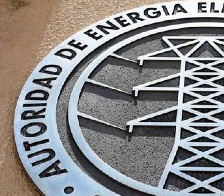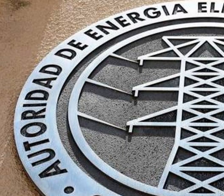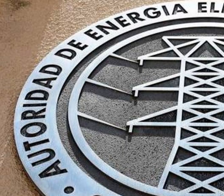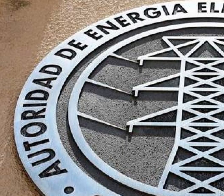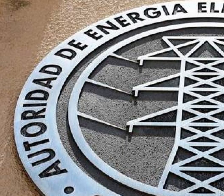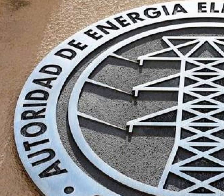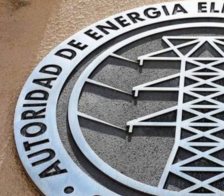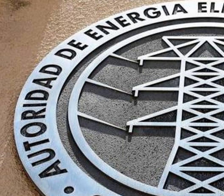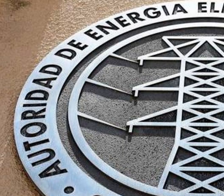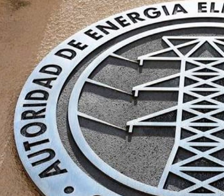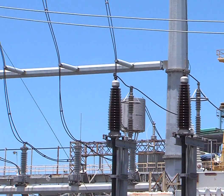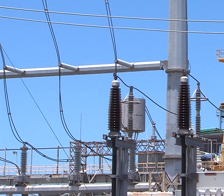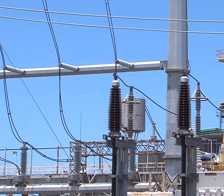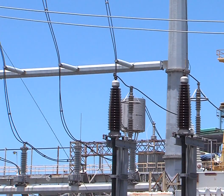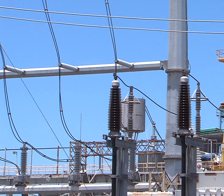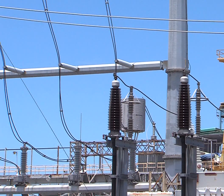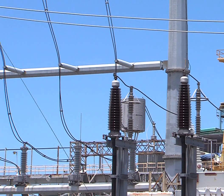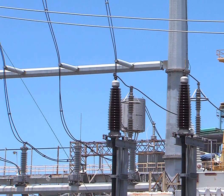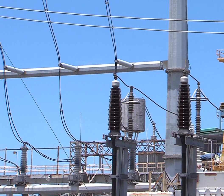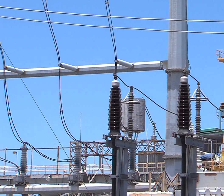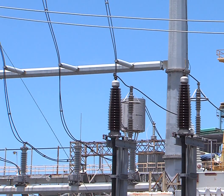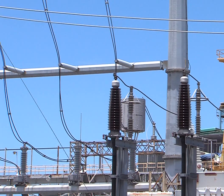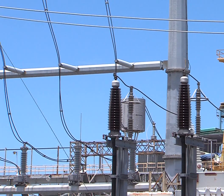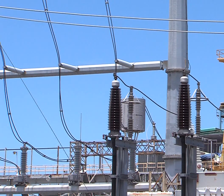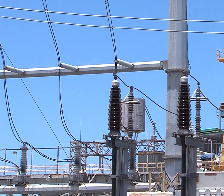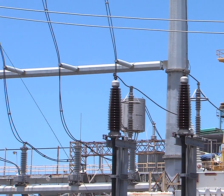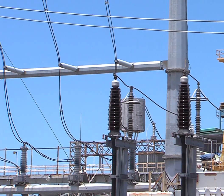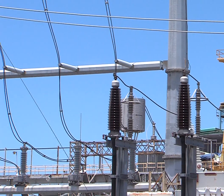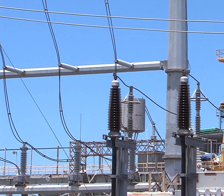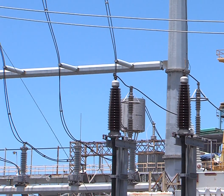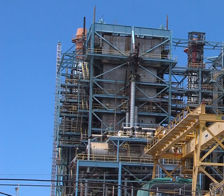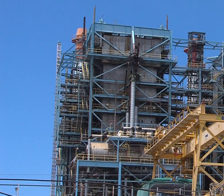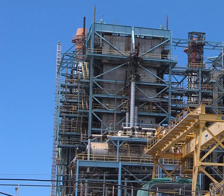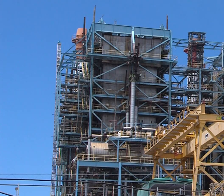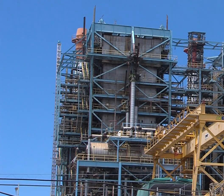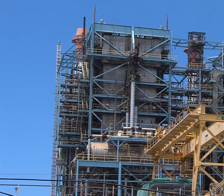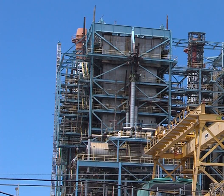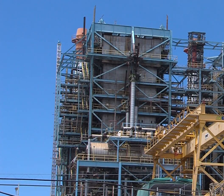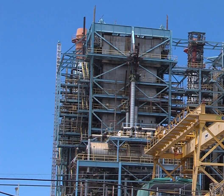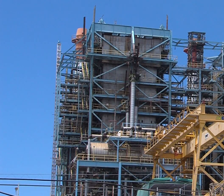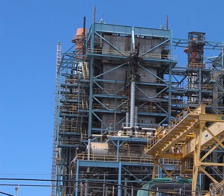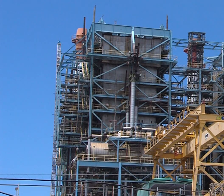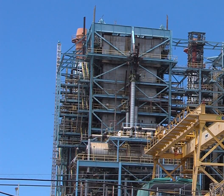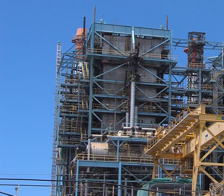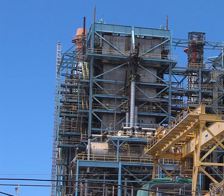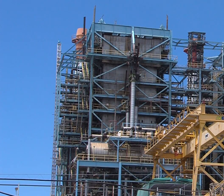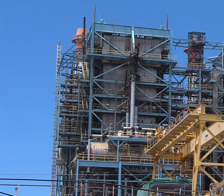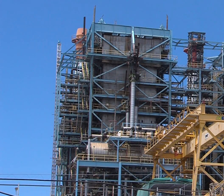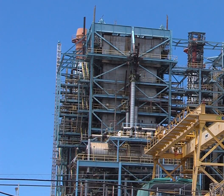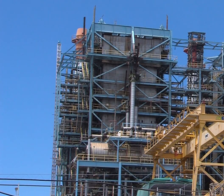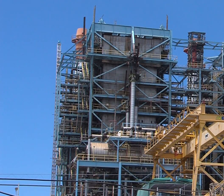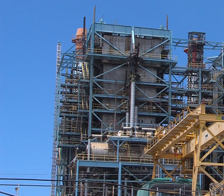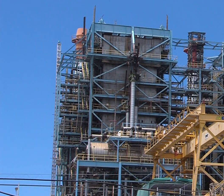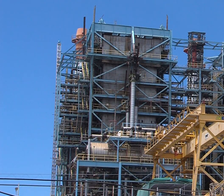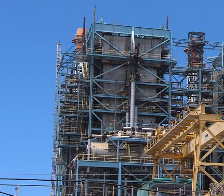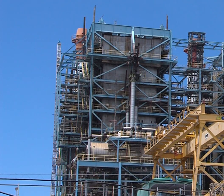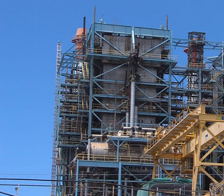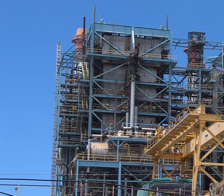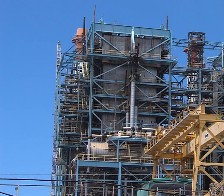de redundancia en el sistema eléctrico de puerto rico no se encuentra al nivel óptimo para evitar los problemas con los apagones de los últimos meses